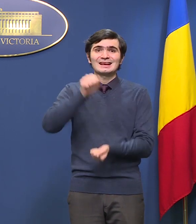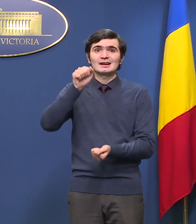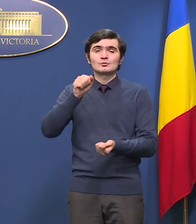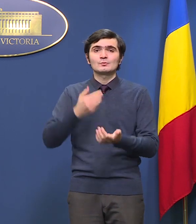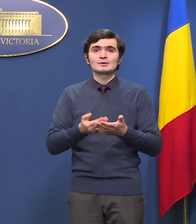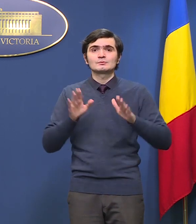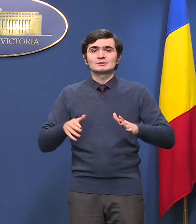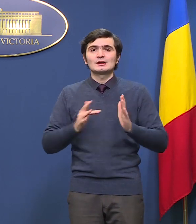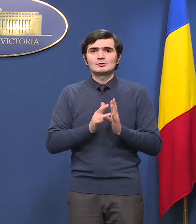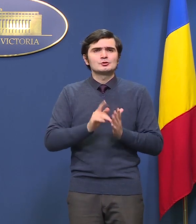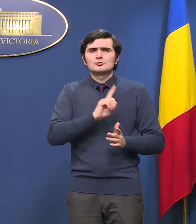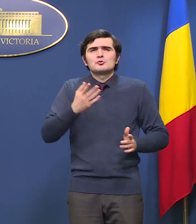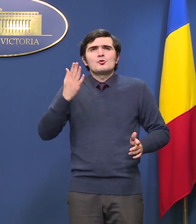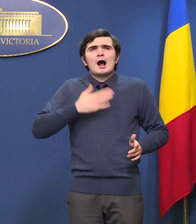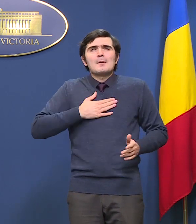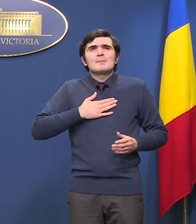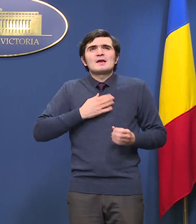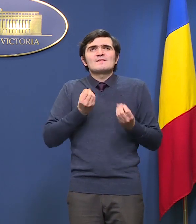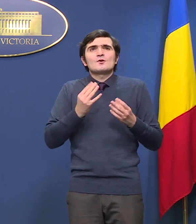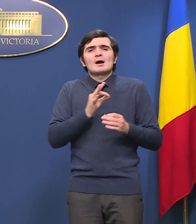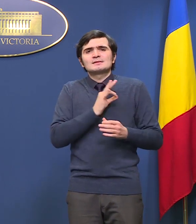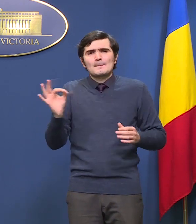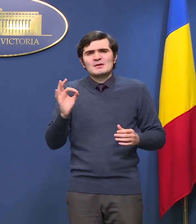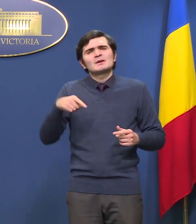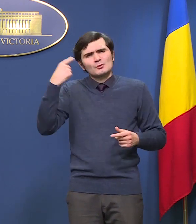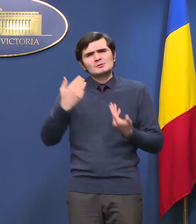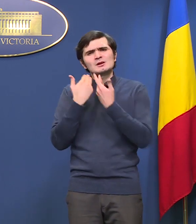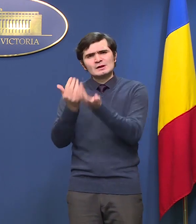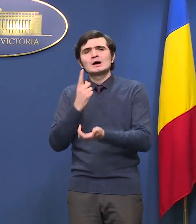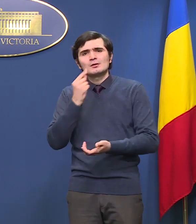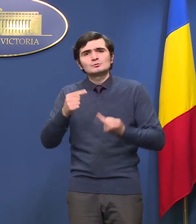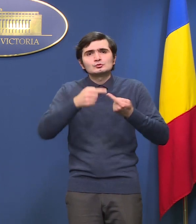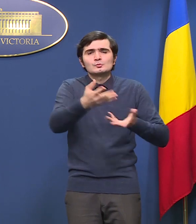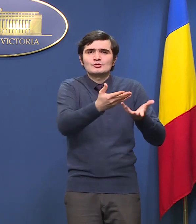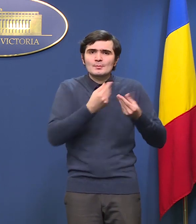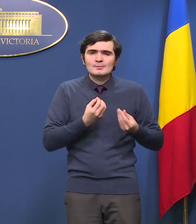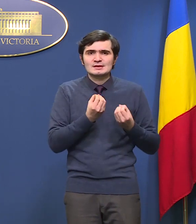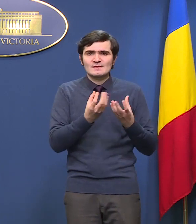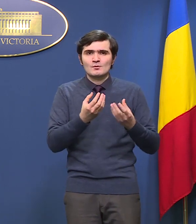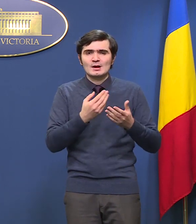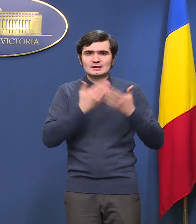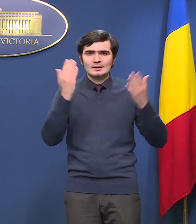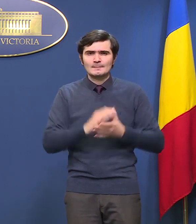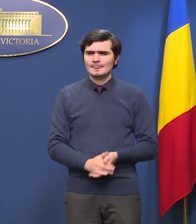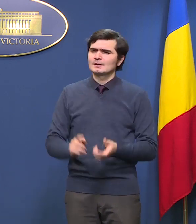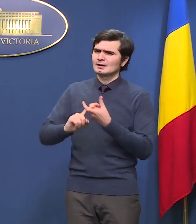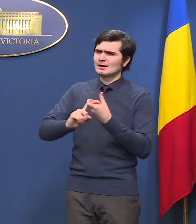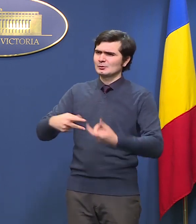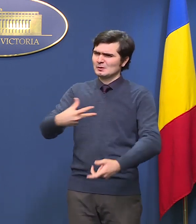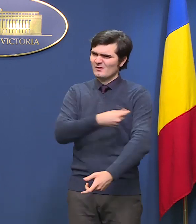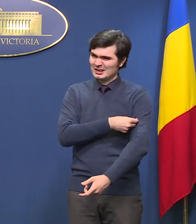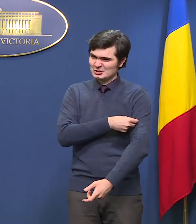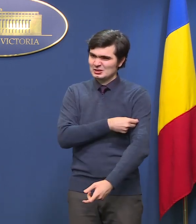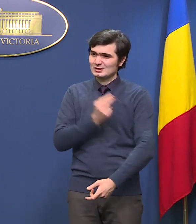Nu sunt perfect documentat, vă voi da răspunsul la această întrebare când sunt documentat. Și în ceea ce privește vaccinul, înțeleg